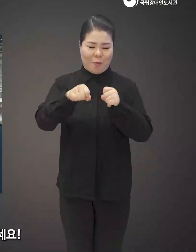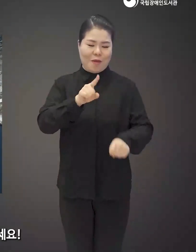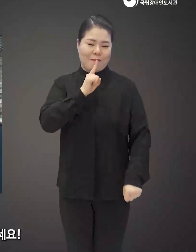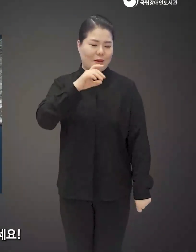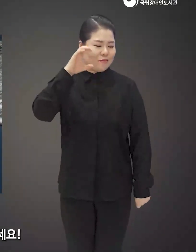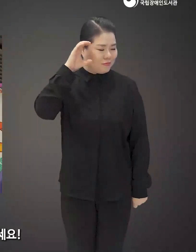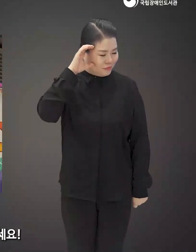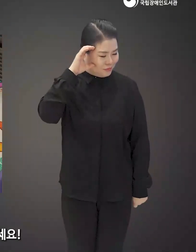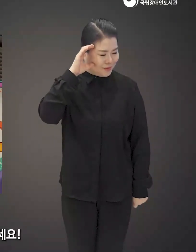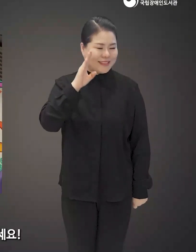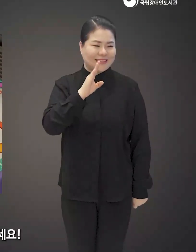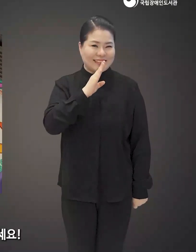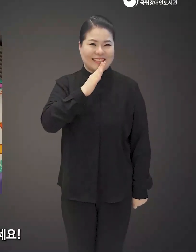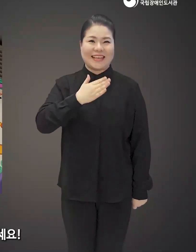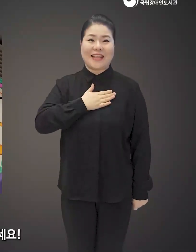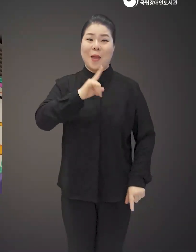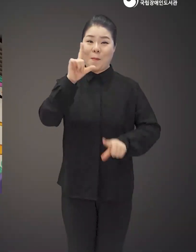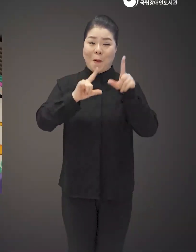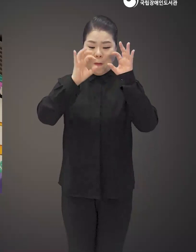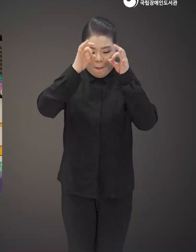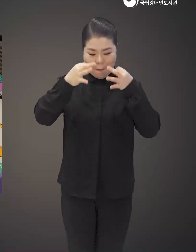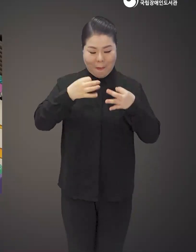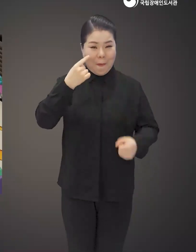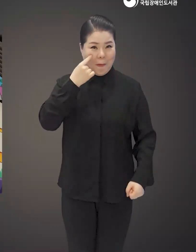귀 기울이고 진짜 나를 찾아보세요.